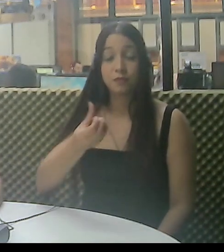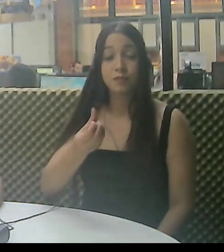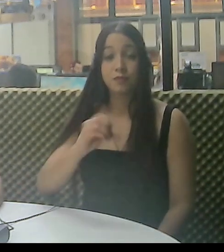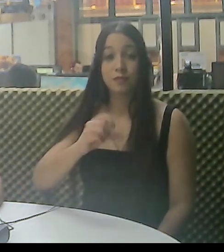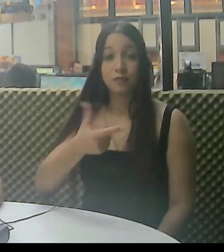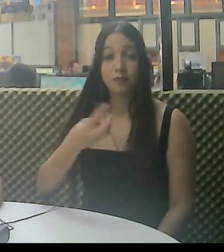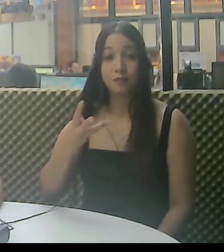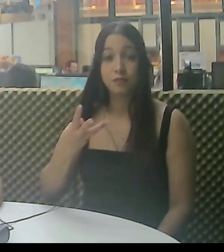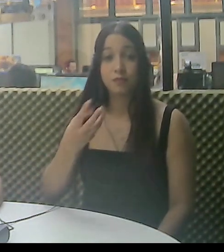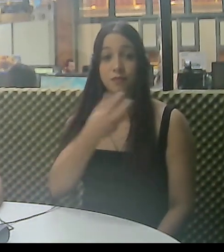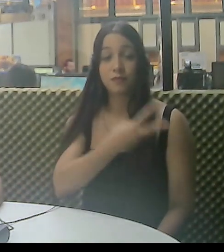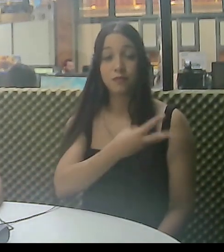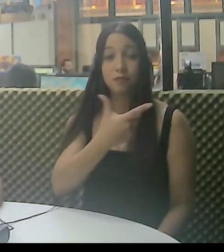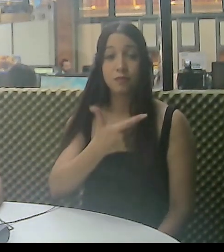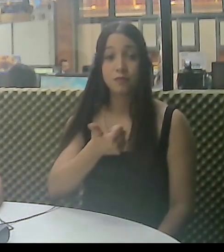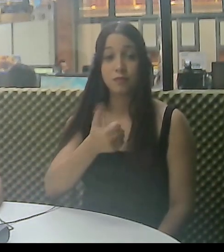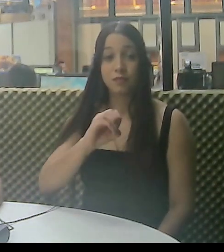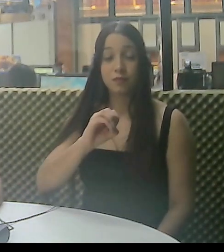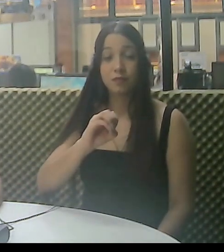3210-6923 e